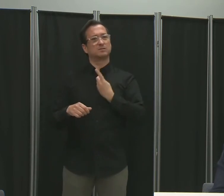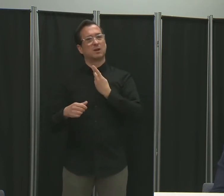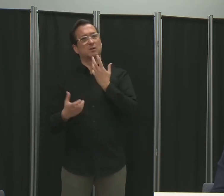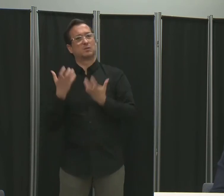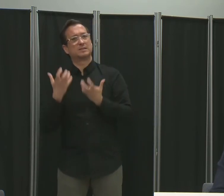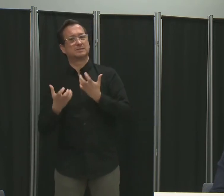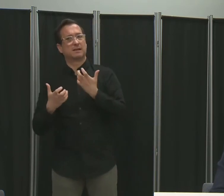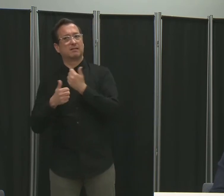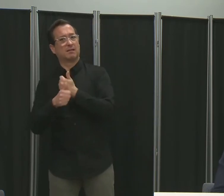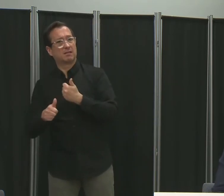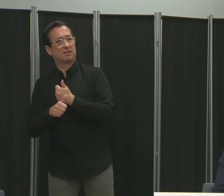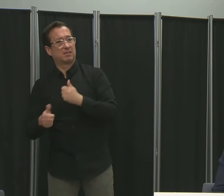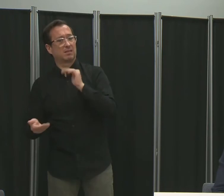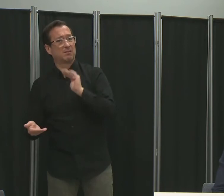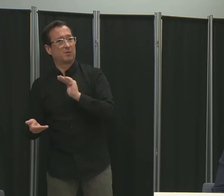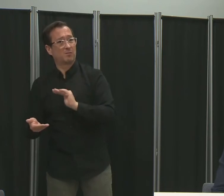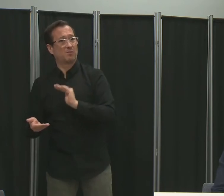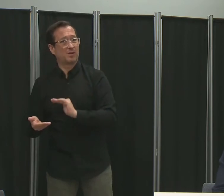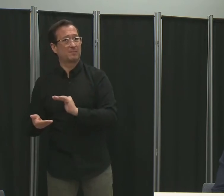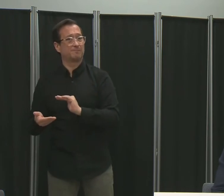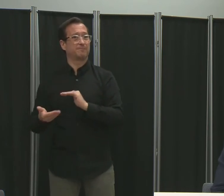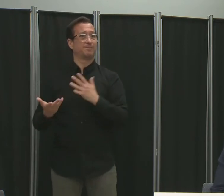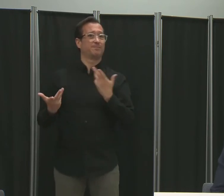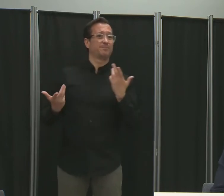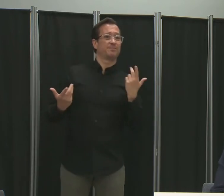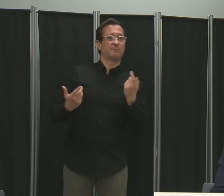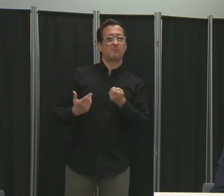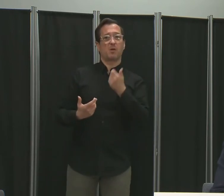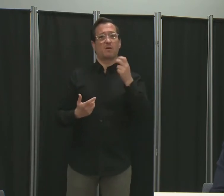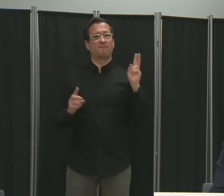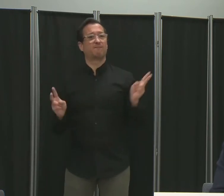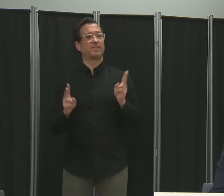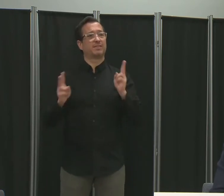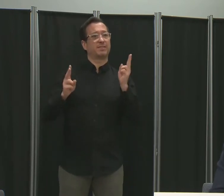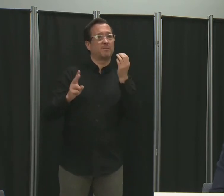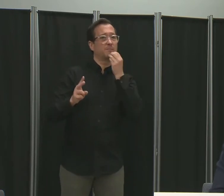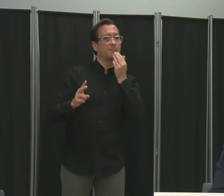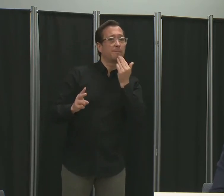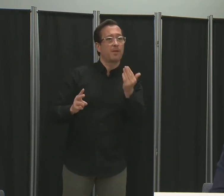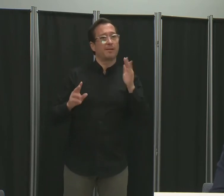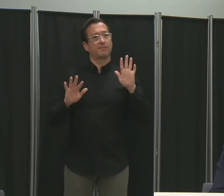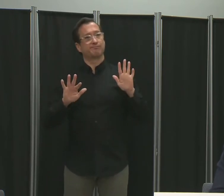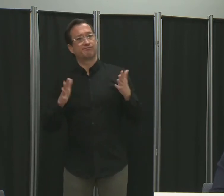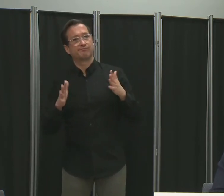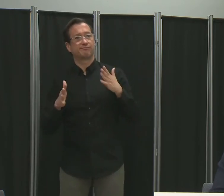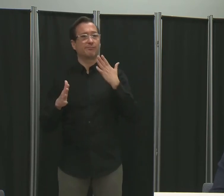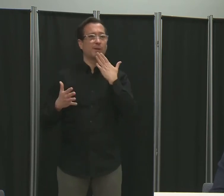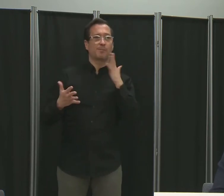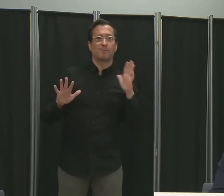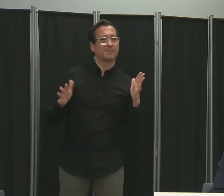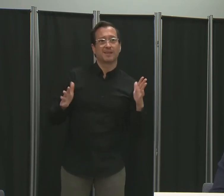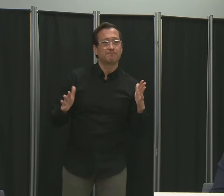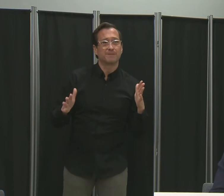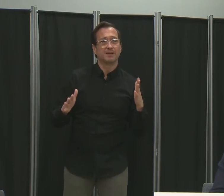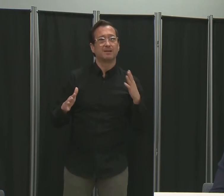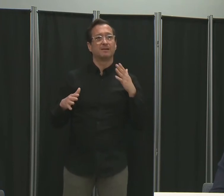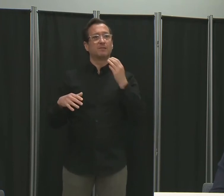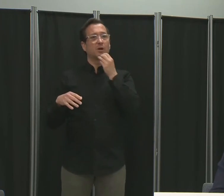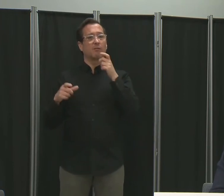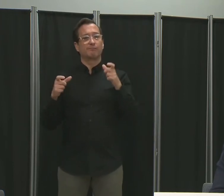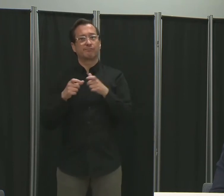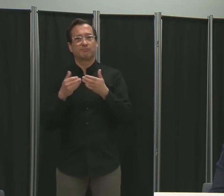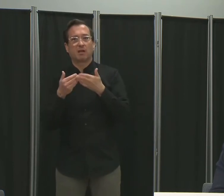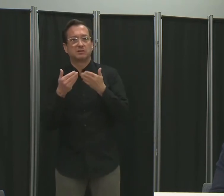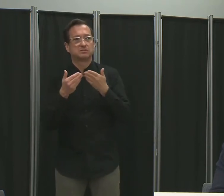souvent on peut manger moins bien et de moins grande quantité donc la malnutrition nous